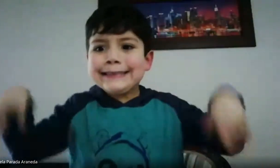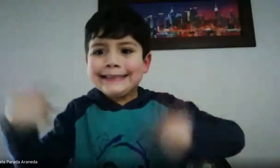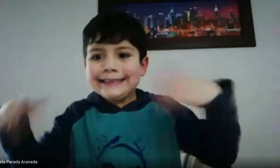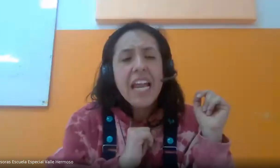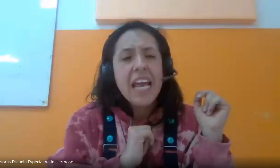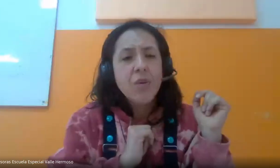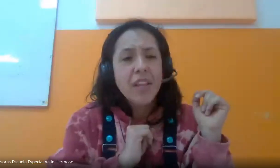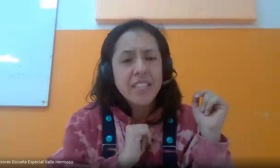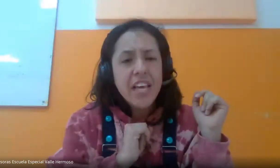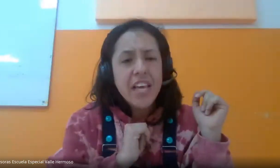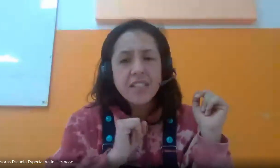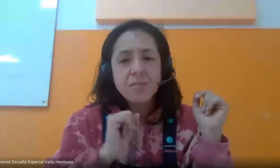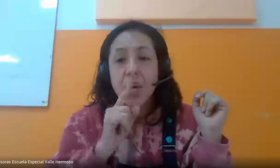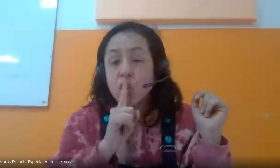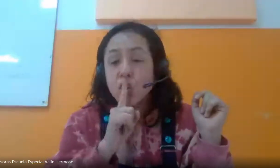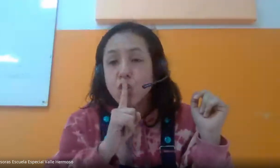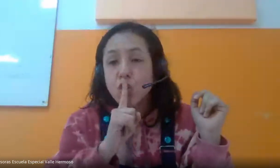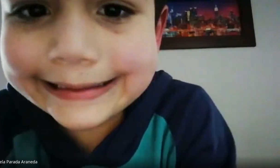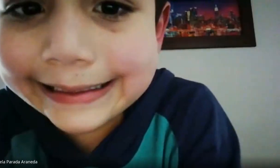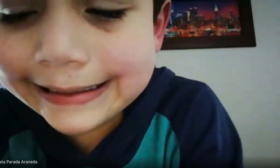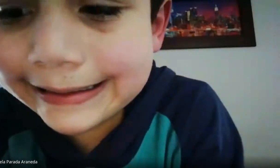hola en lengua de señas.